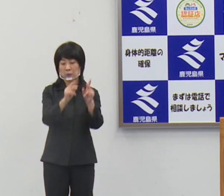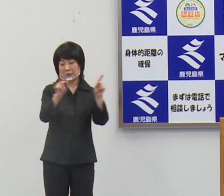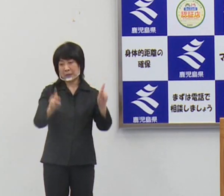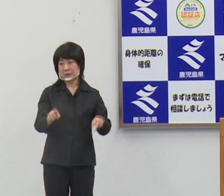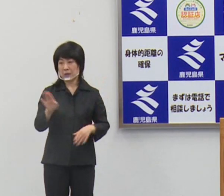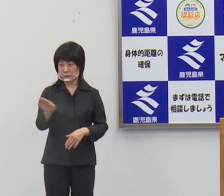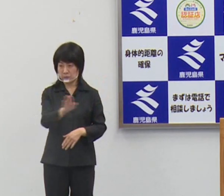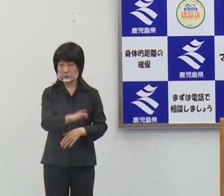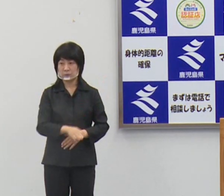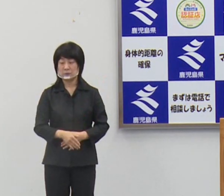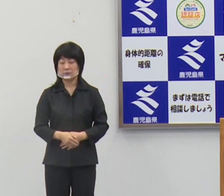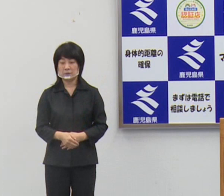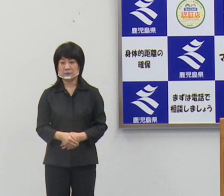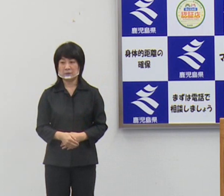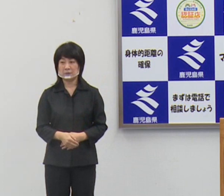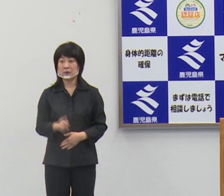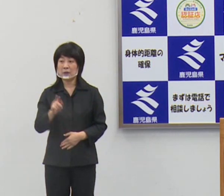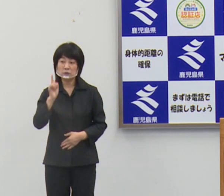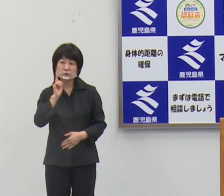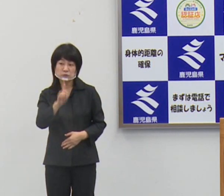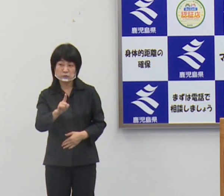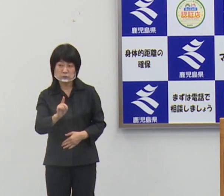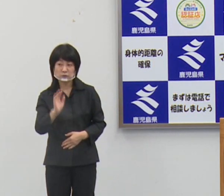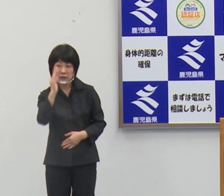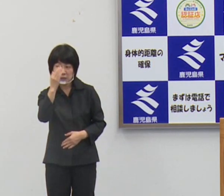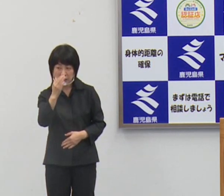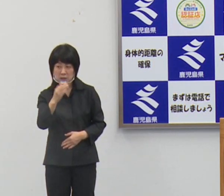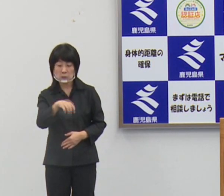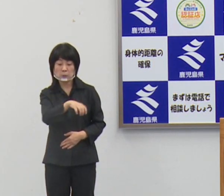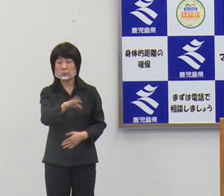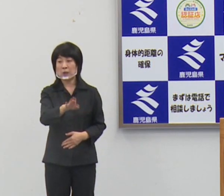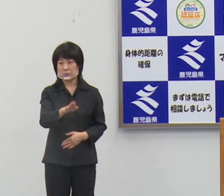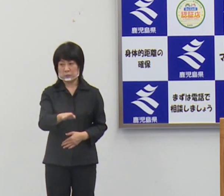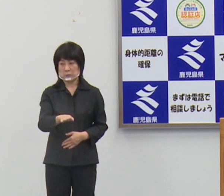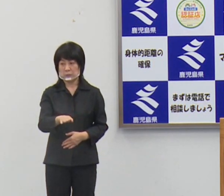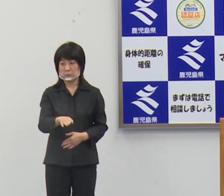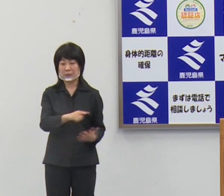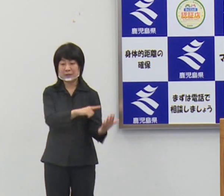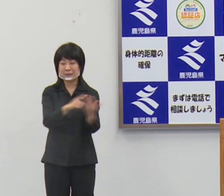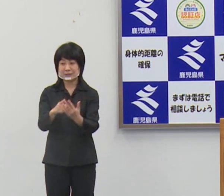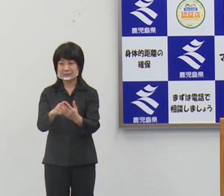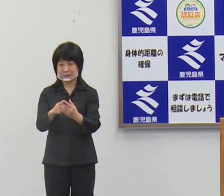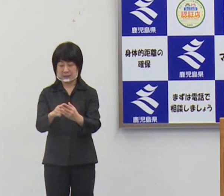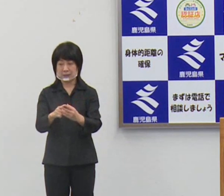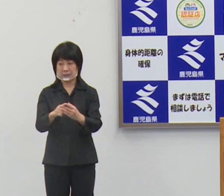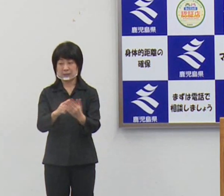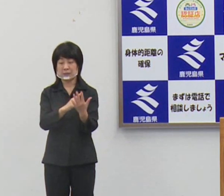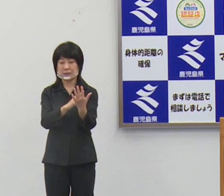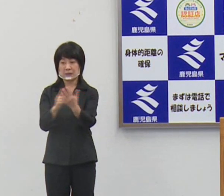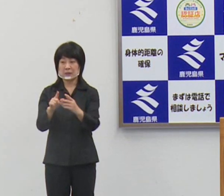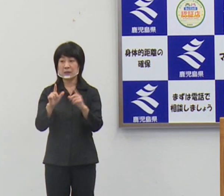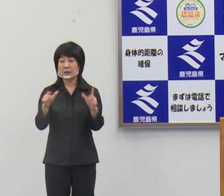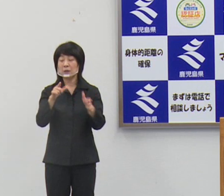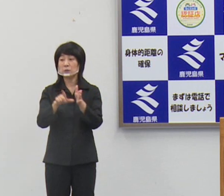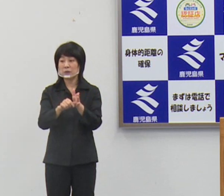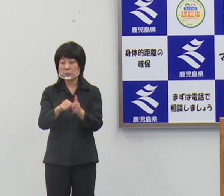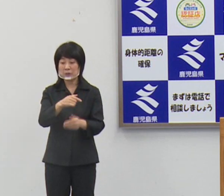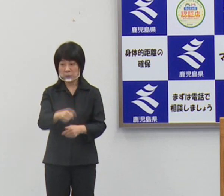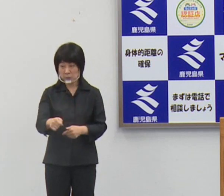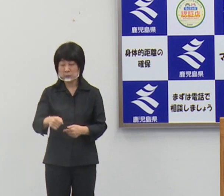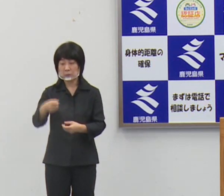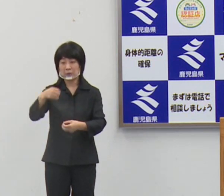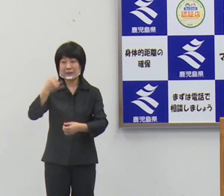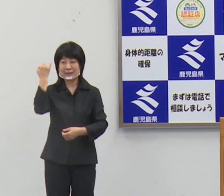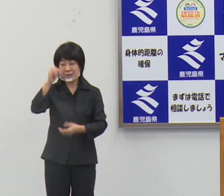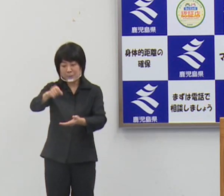たりとか、いろいろこうあってなかなかうまくいかないところもあって、まあ、記者会見の時にもですね、そういったいろんなご指摘をいただいておりましたので